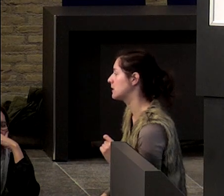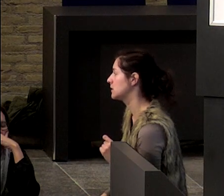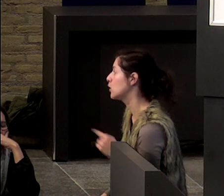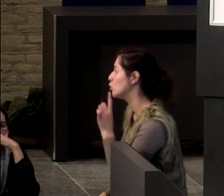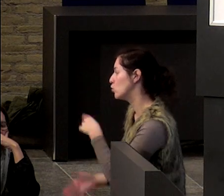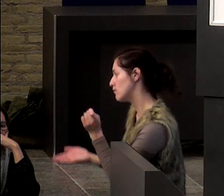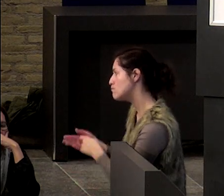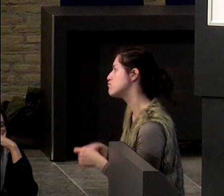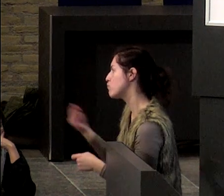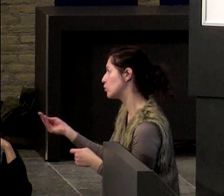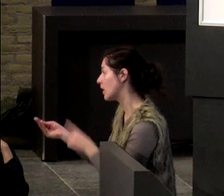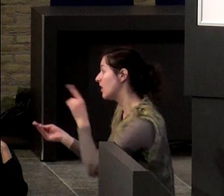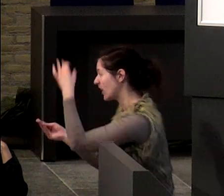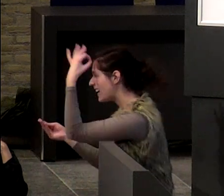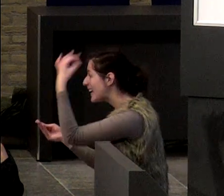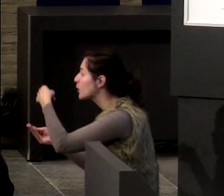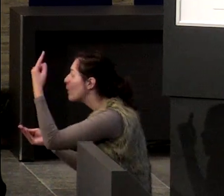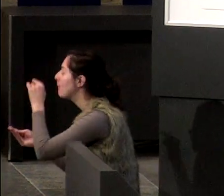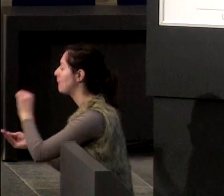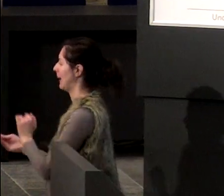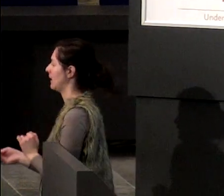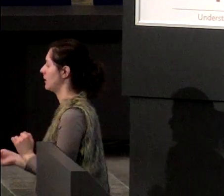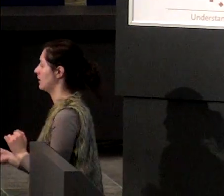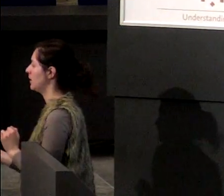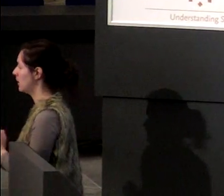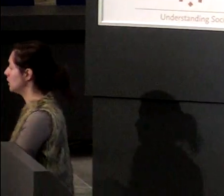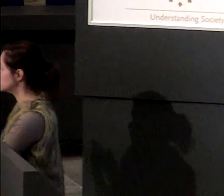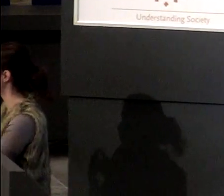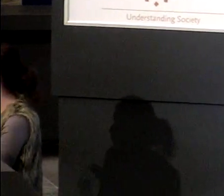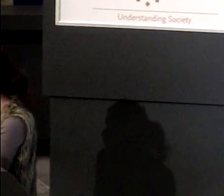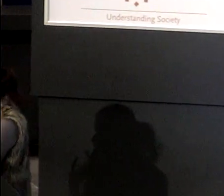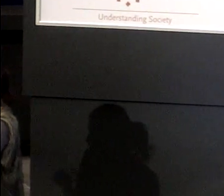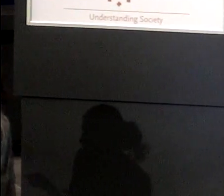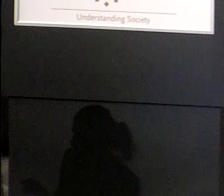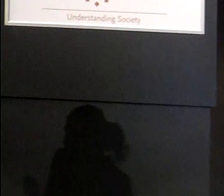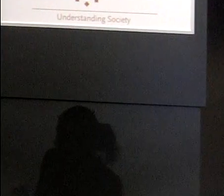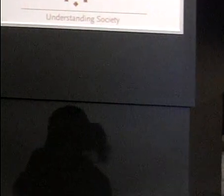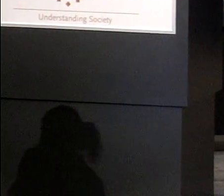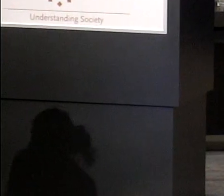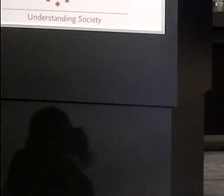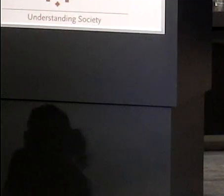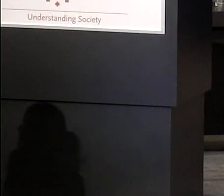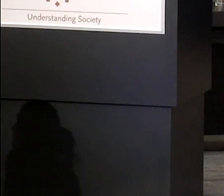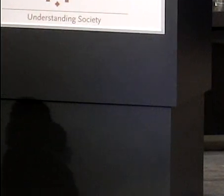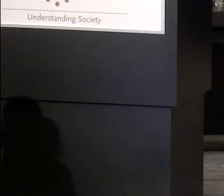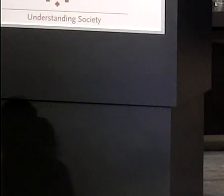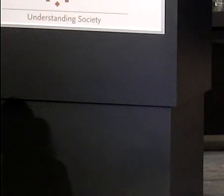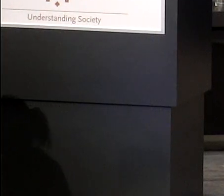boete, dan leer je. Daar zie je dus een verschil tussen wat een computer kan en wat een mens kan.